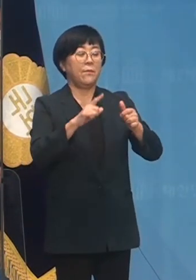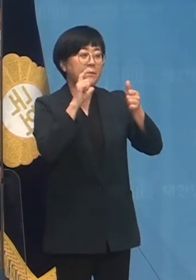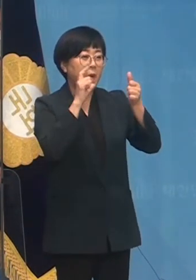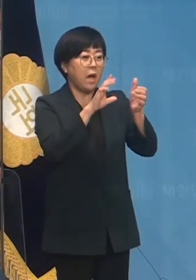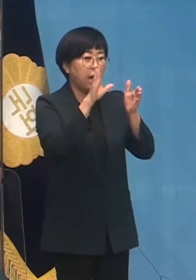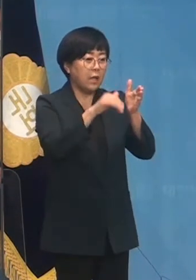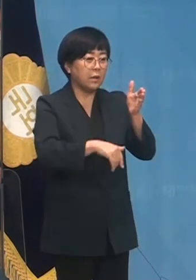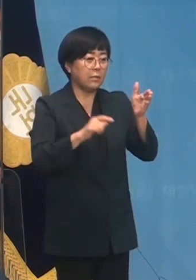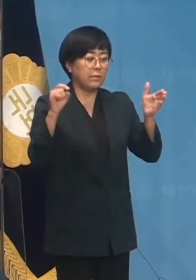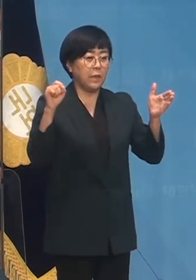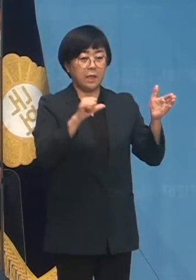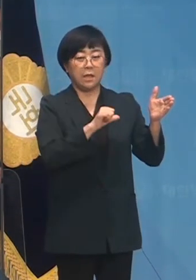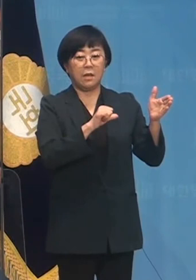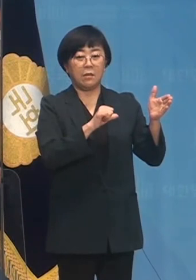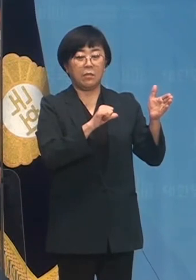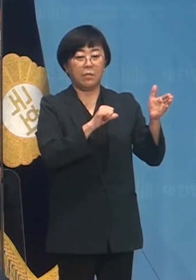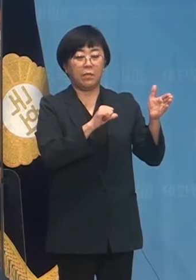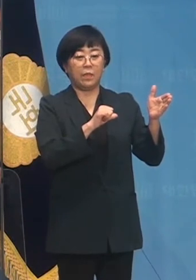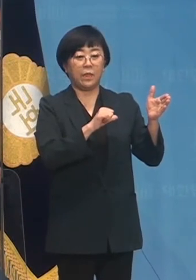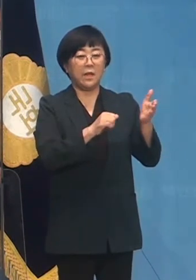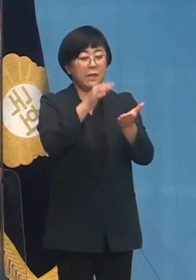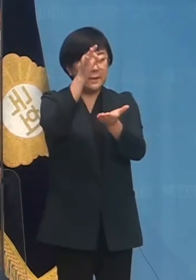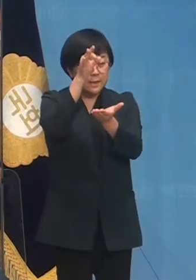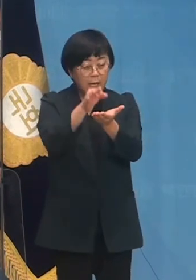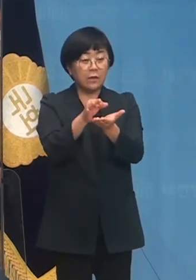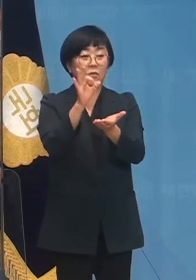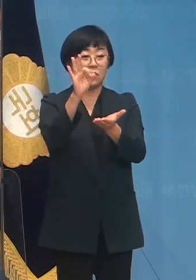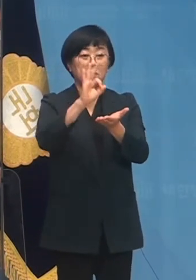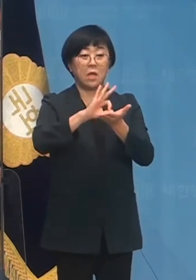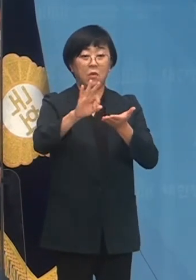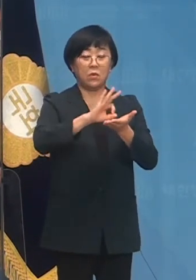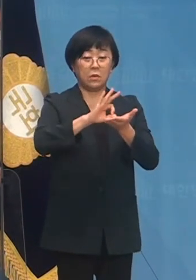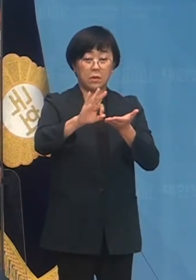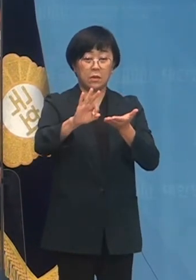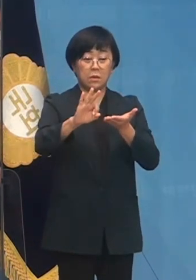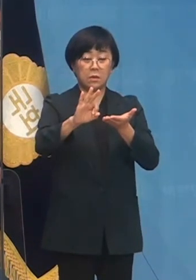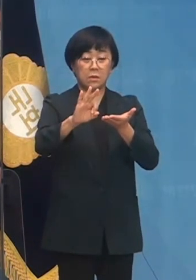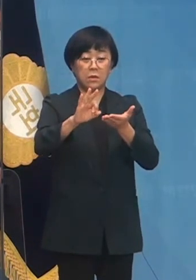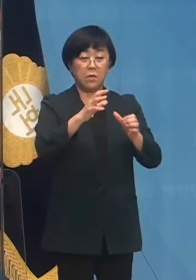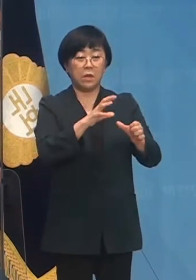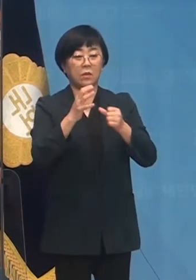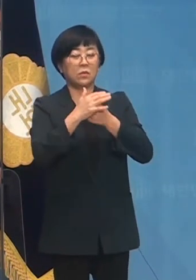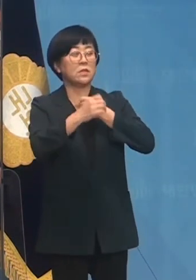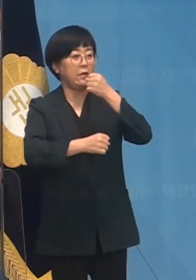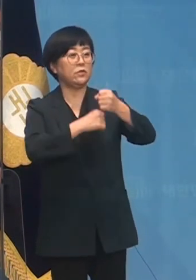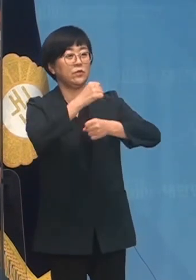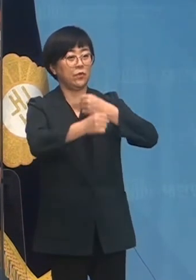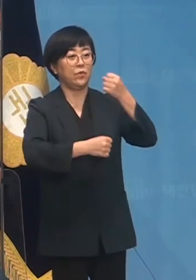진단에서도 신속하게 저비용으로 할수 있는 방식으로 또 자율적으로